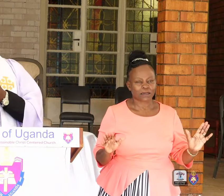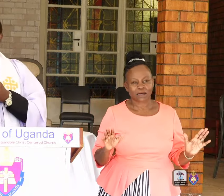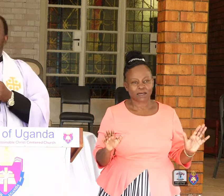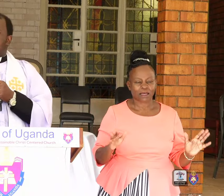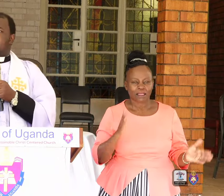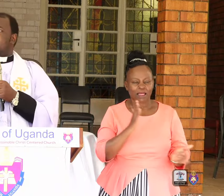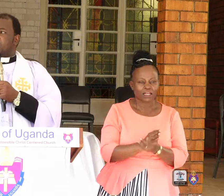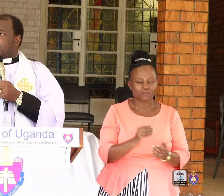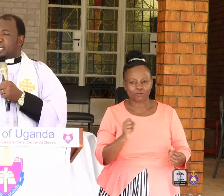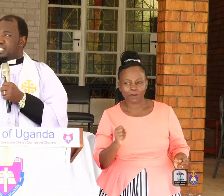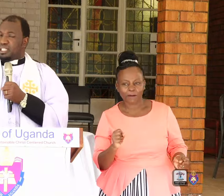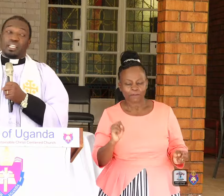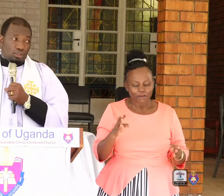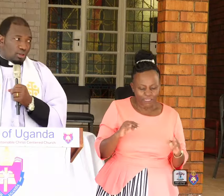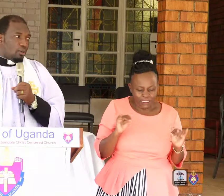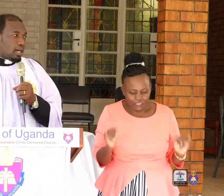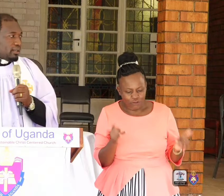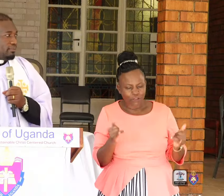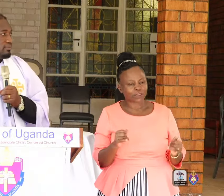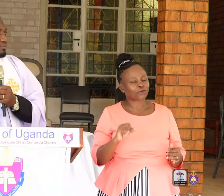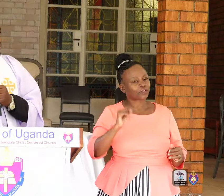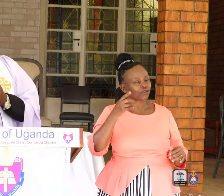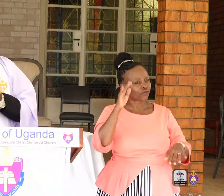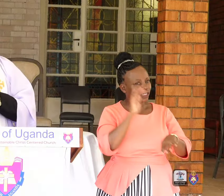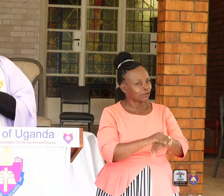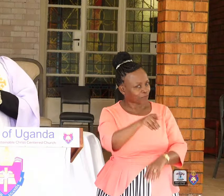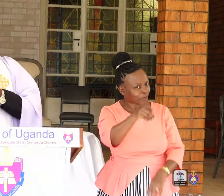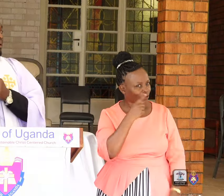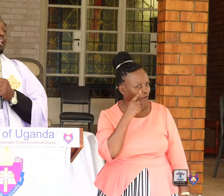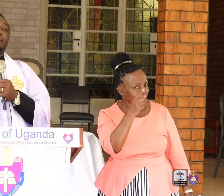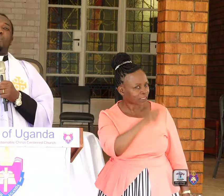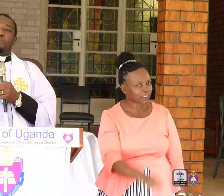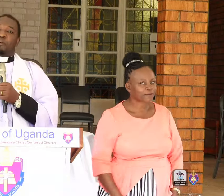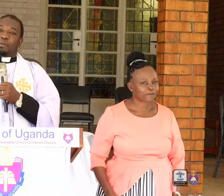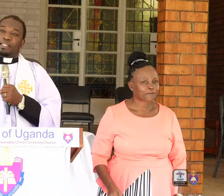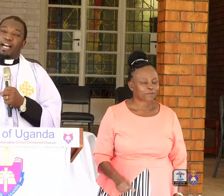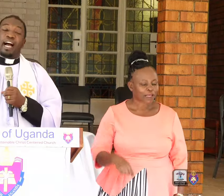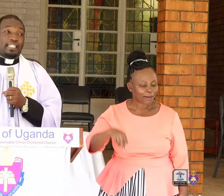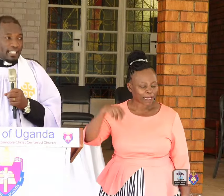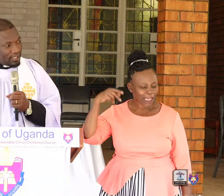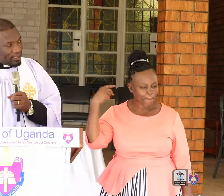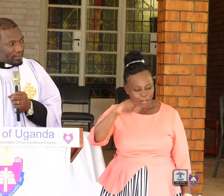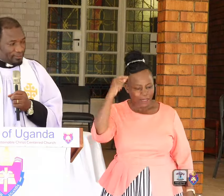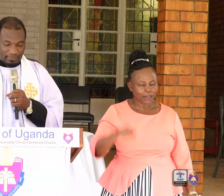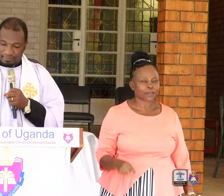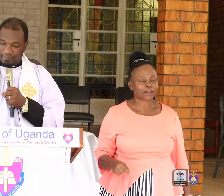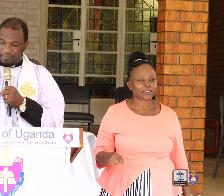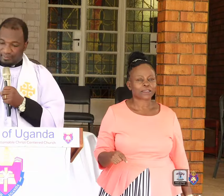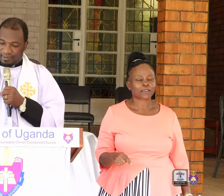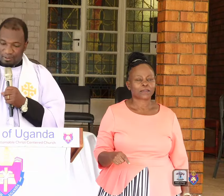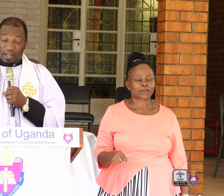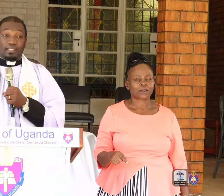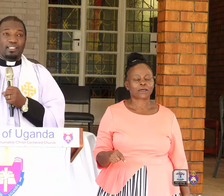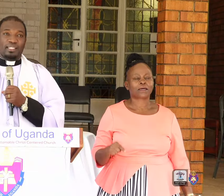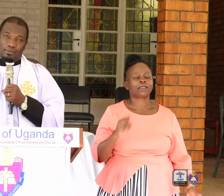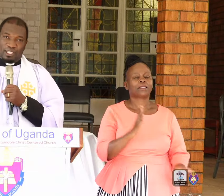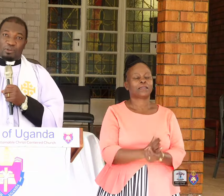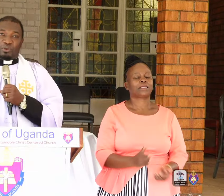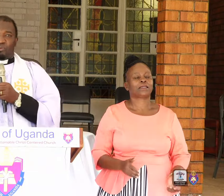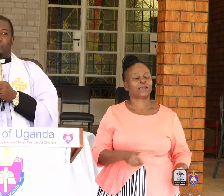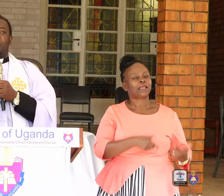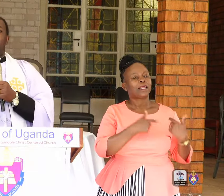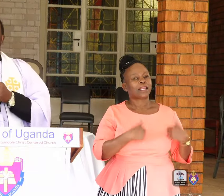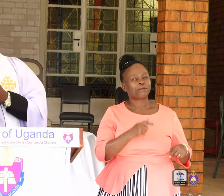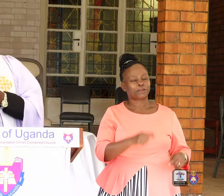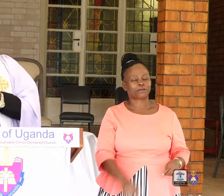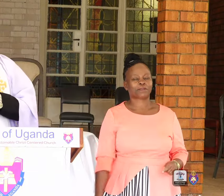kituufu kakati kansooka engezese geza ogakwatemu gaba gajja kupepeta ate naki wangi na mutima ogwo